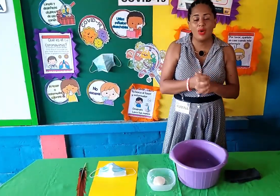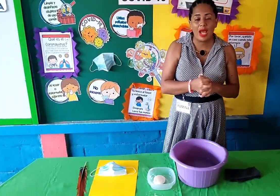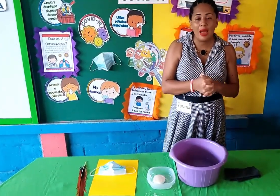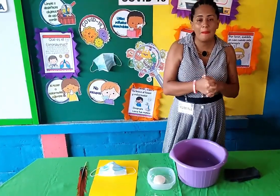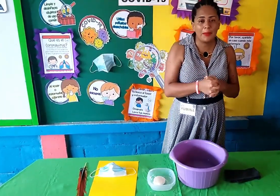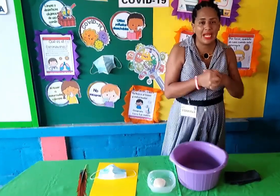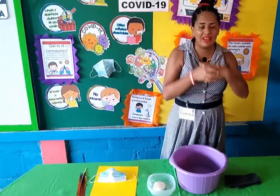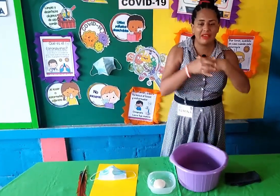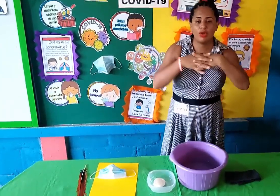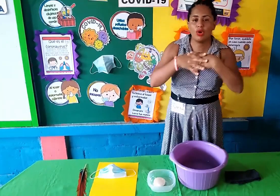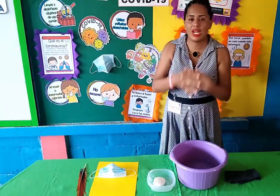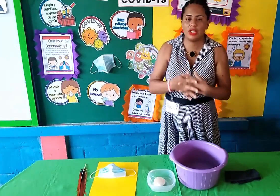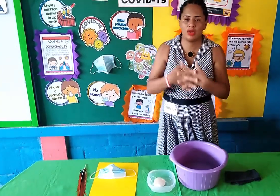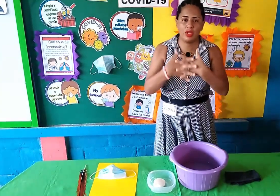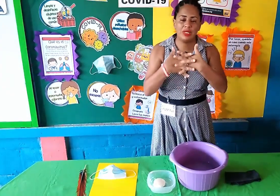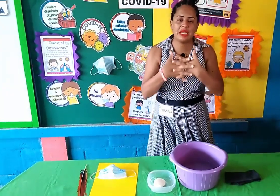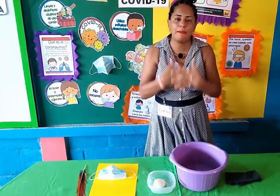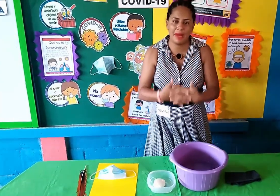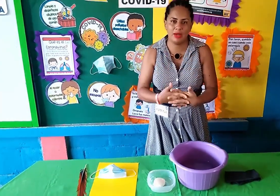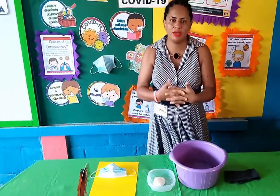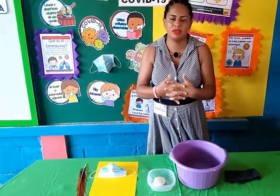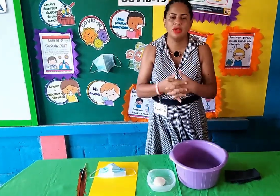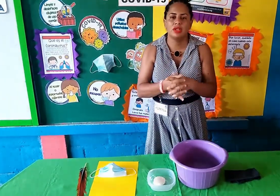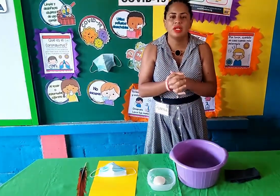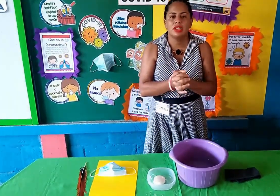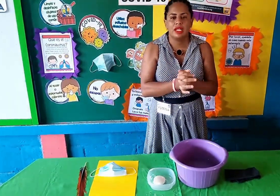Ahora, para el lavado correcto de nuestras manos,